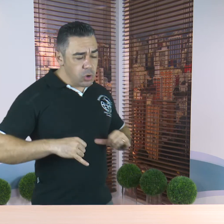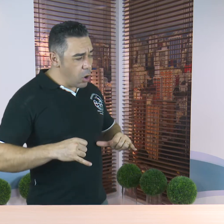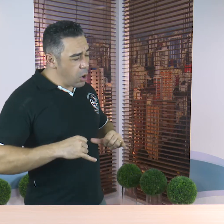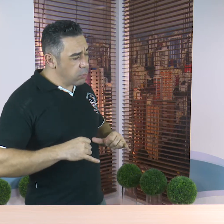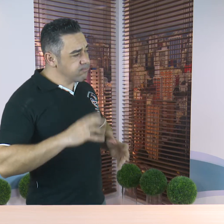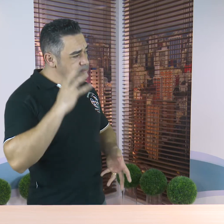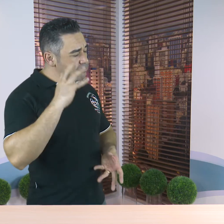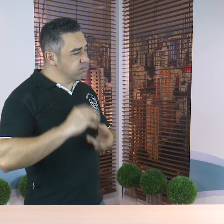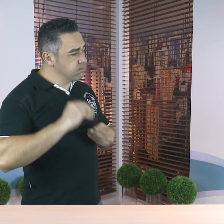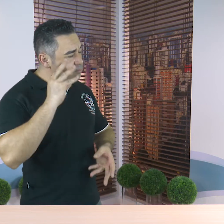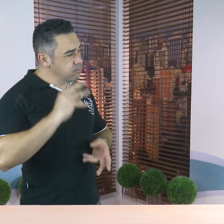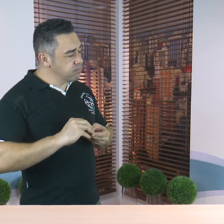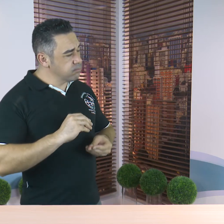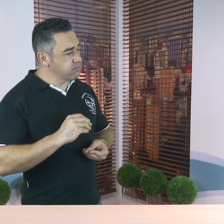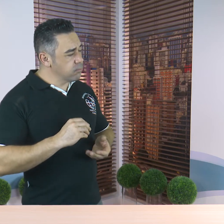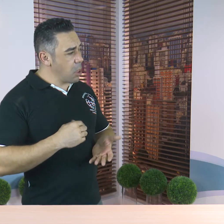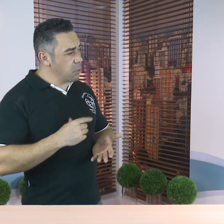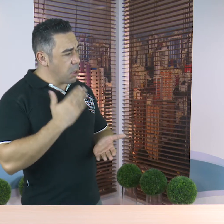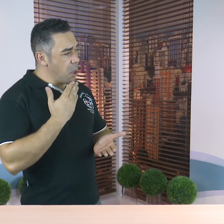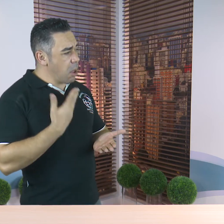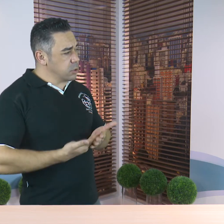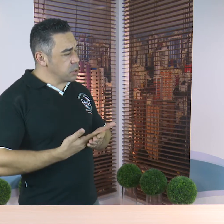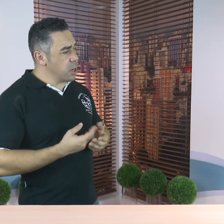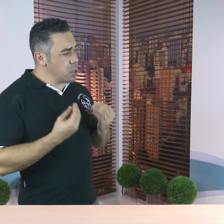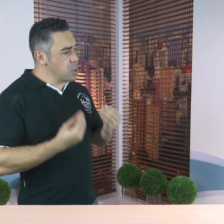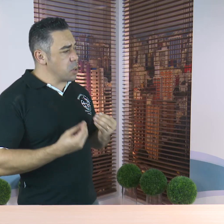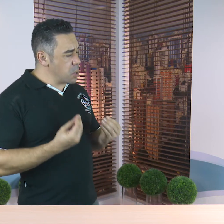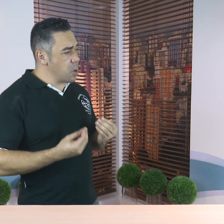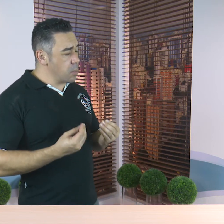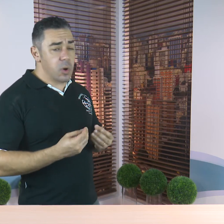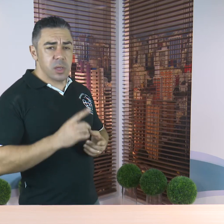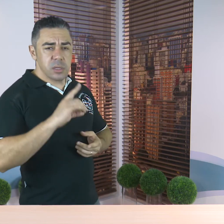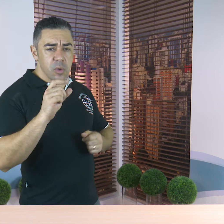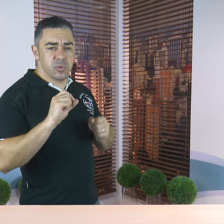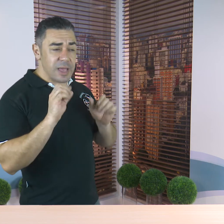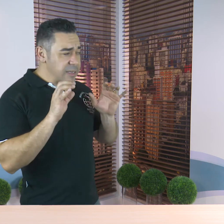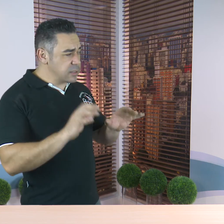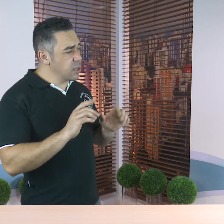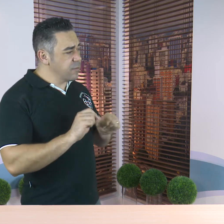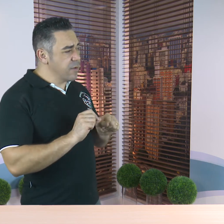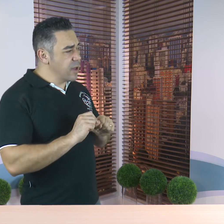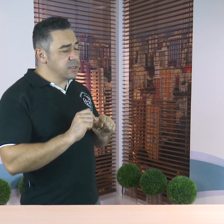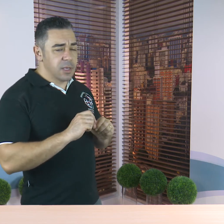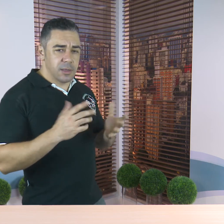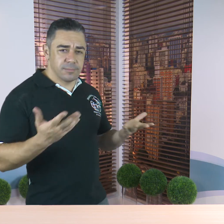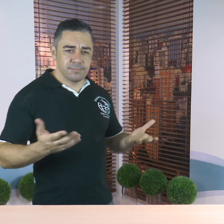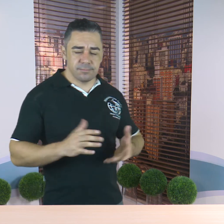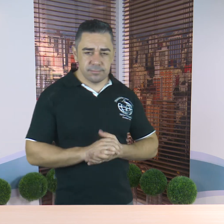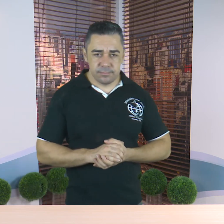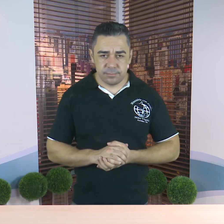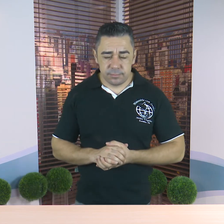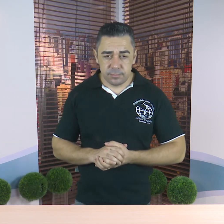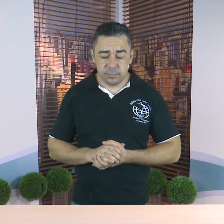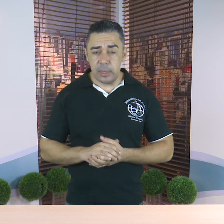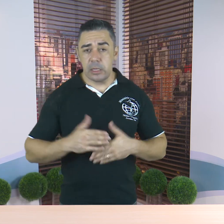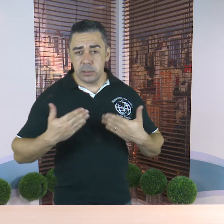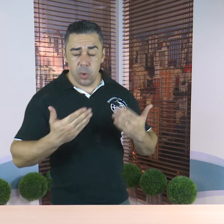compreensão e admiração pelo papel providencial de Deus sobre o universo. Na análise de